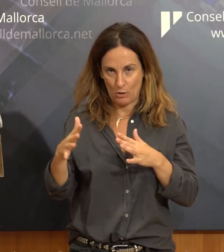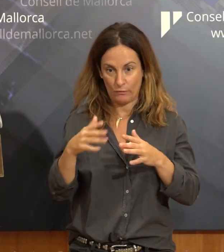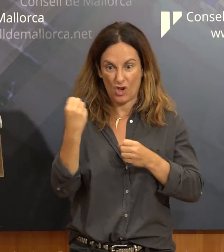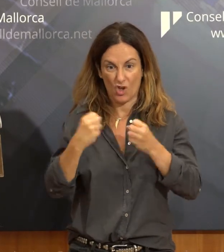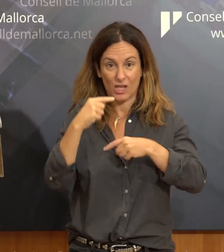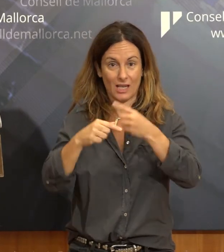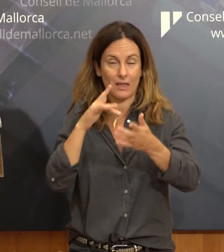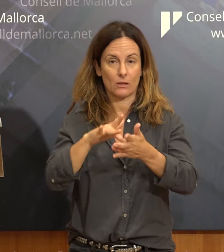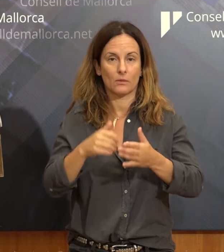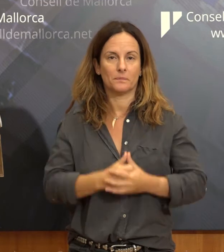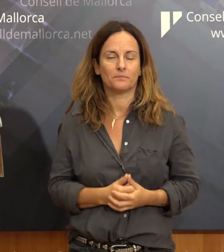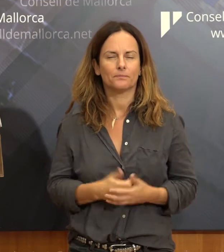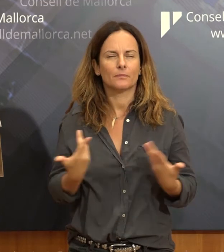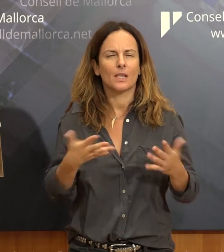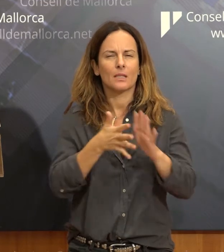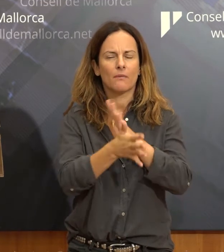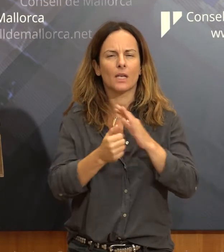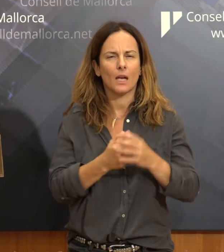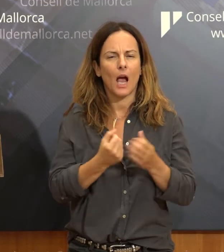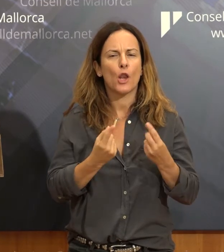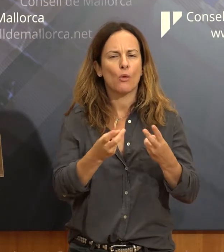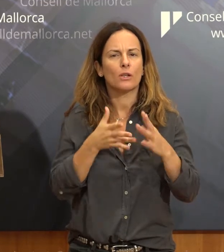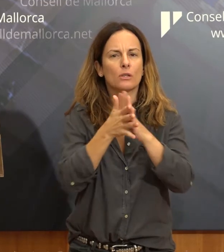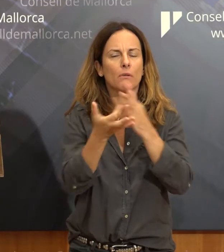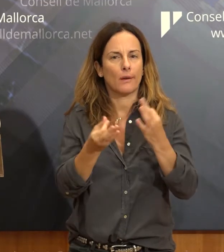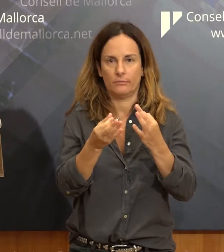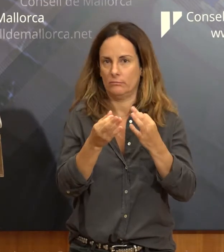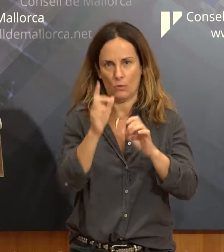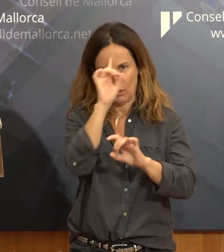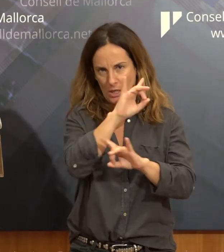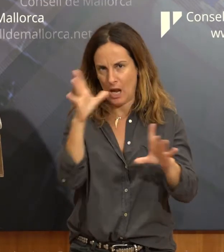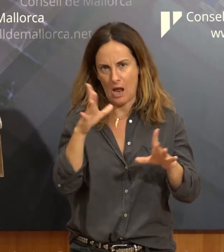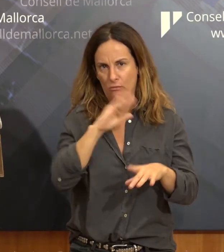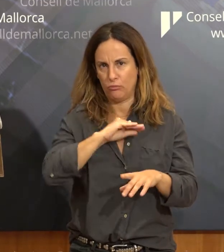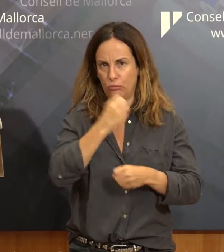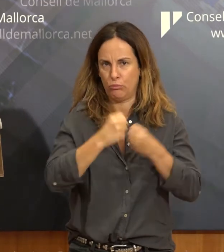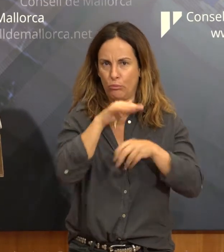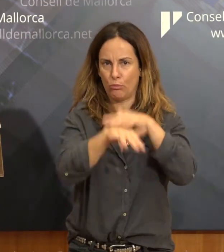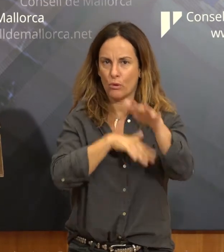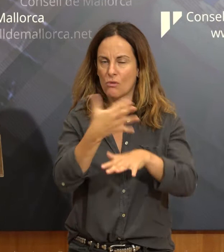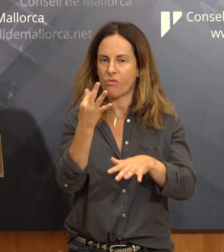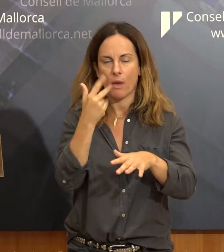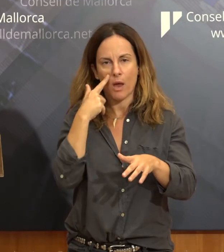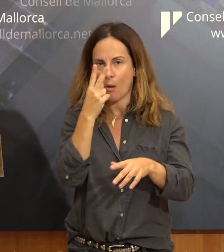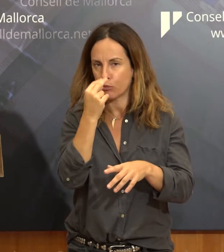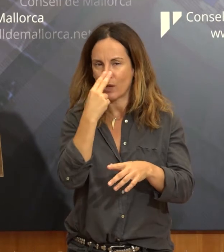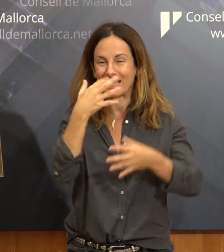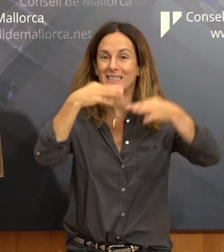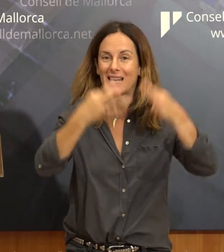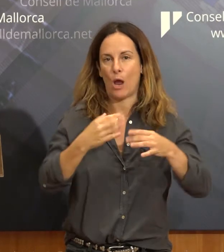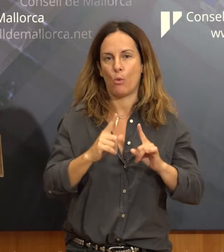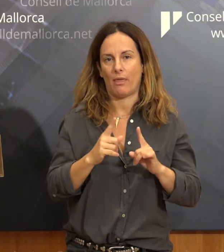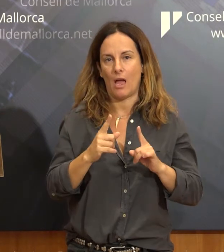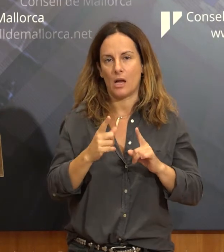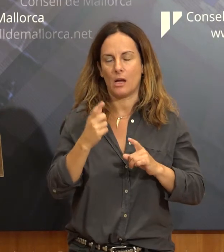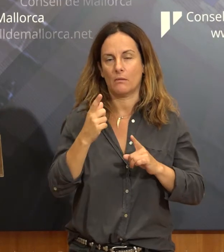el que enteníem és que hem de primar la seguretat, però primant la seguretat no deixem mai de banda que també hem